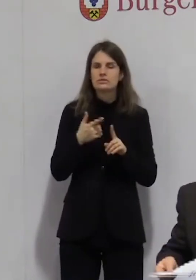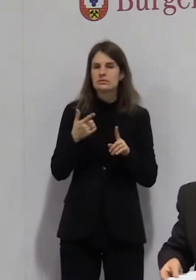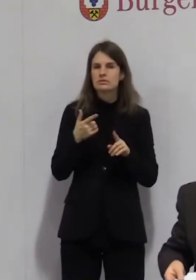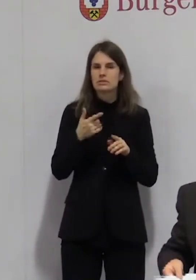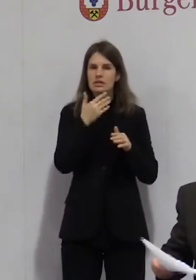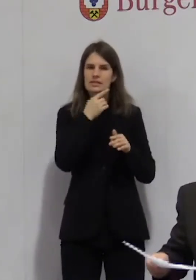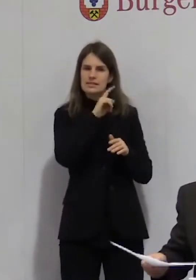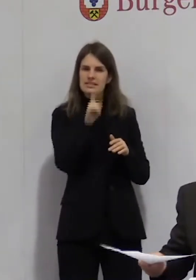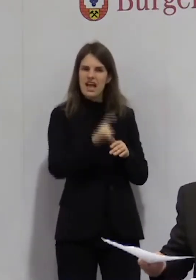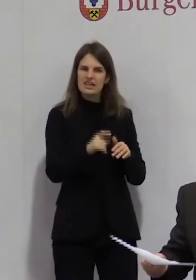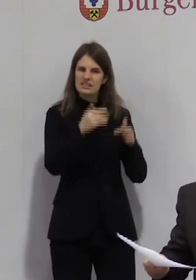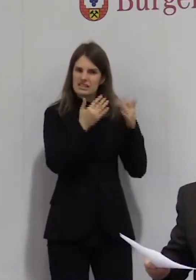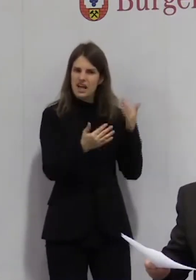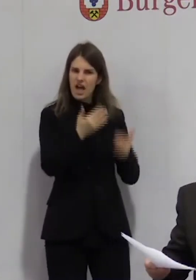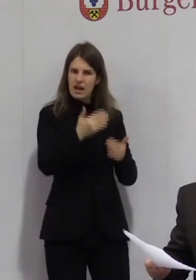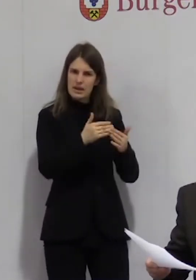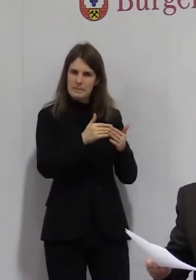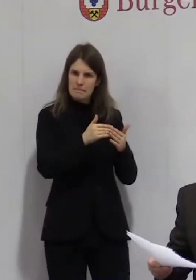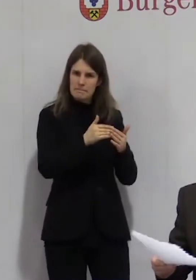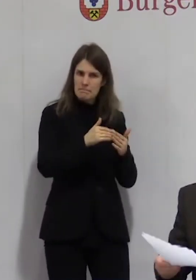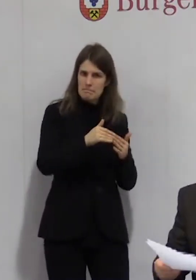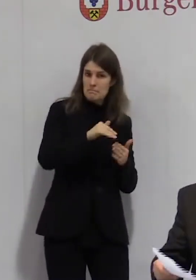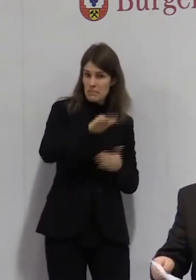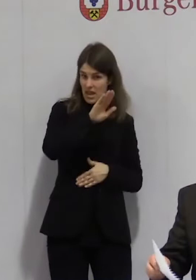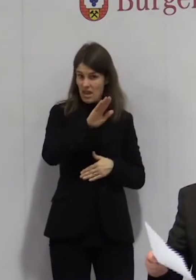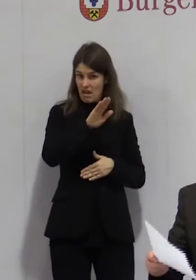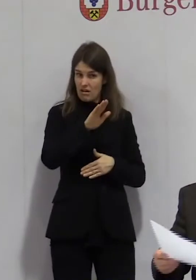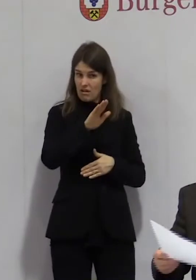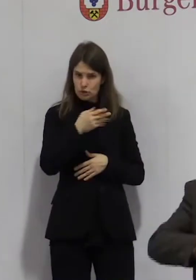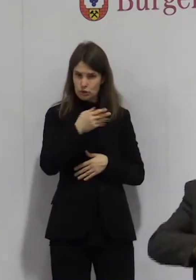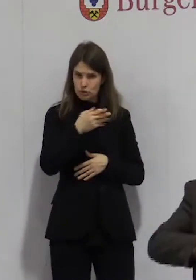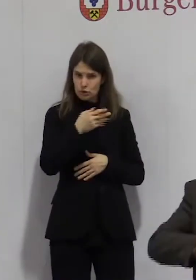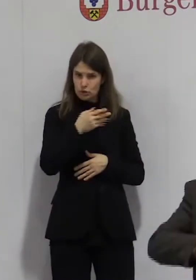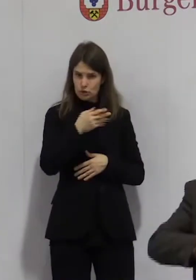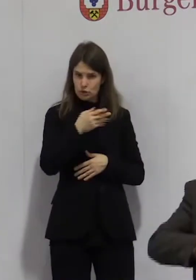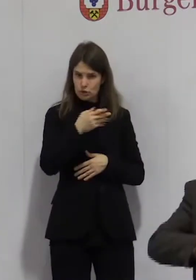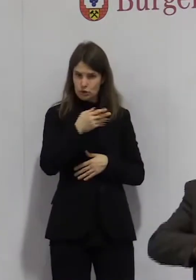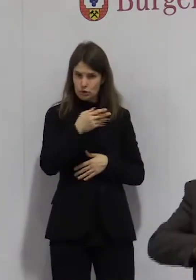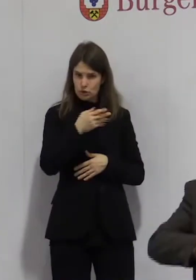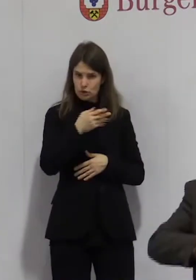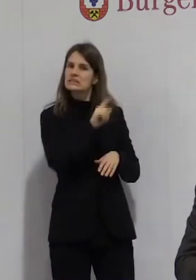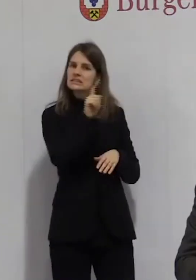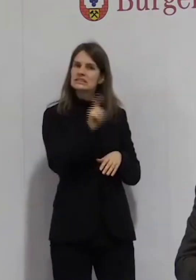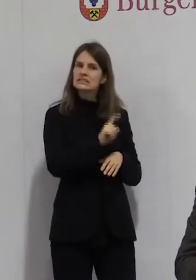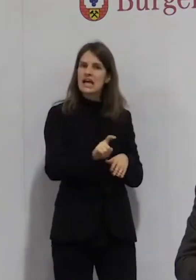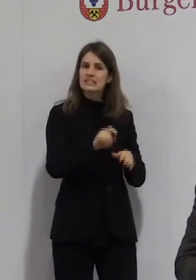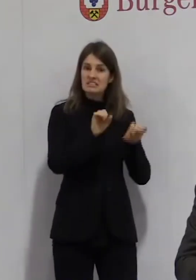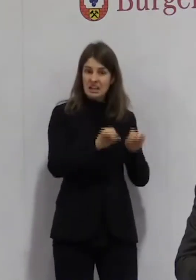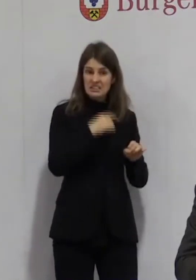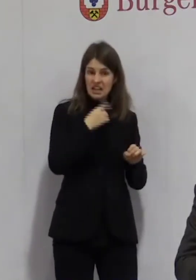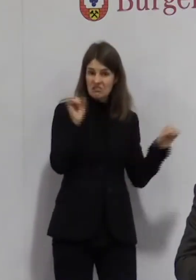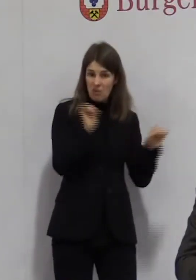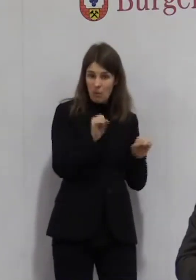Zeitz wohl jetzt dort eine Häufung gab, so hatte ich das vorhin verstanden. Ob man da vielleicht noch was zu den Ursachen sagen